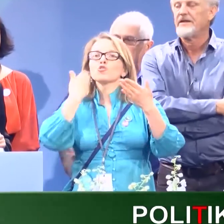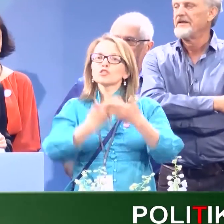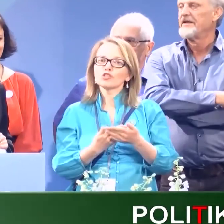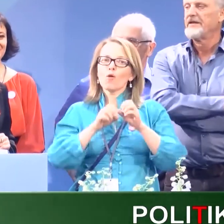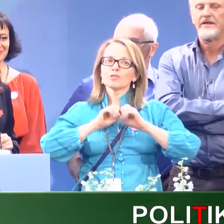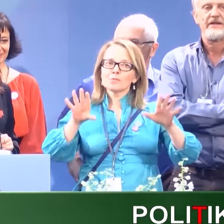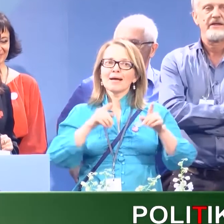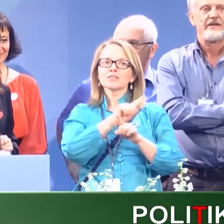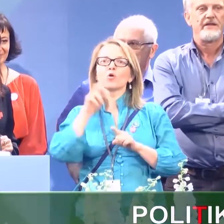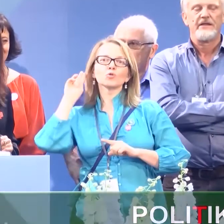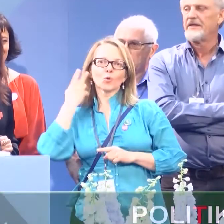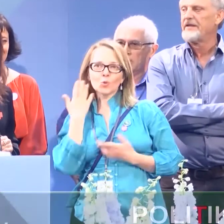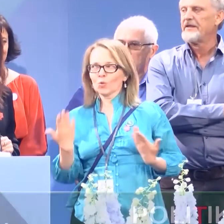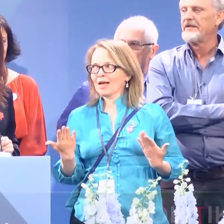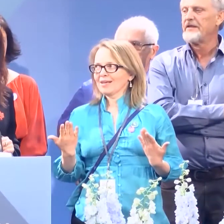problem.